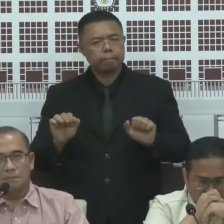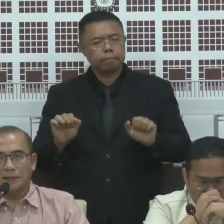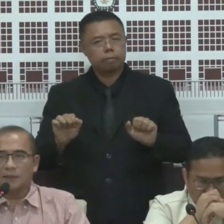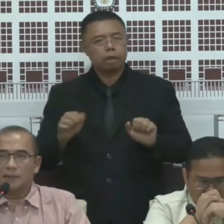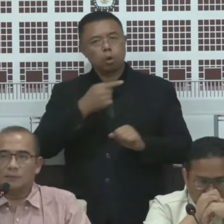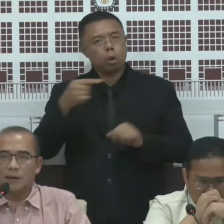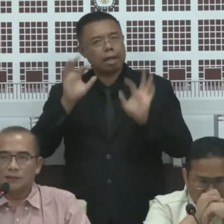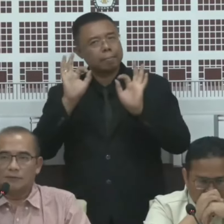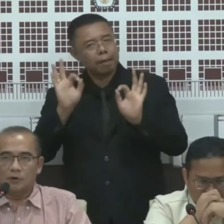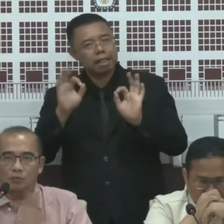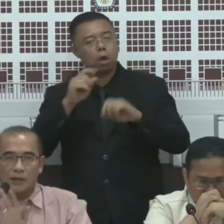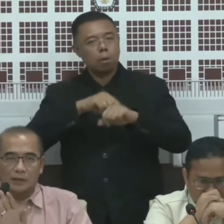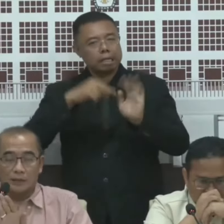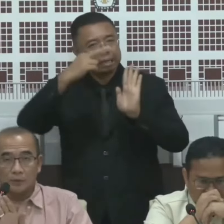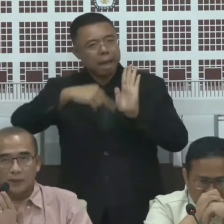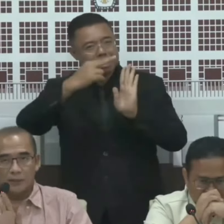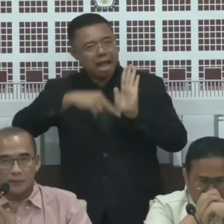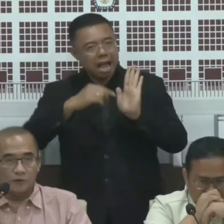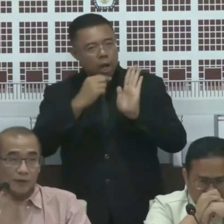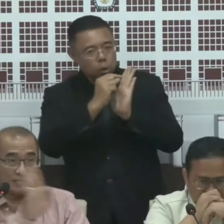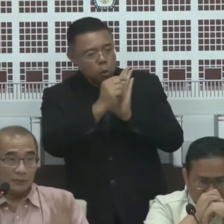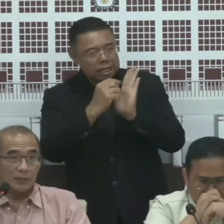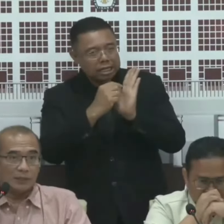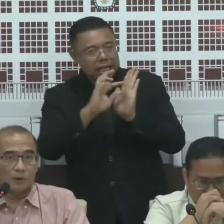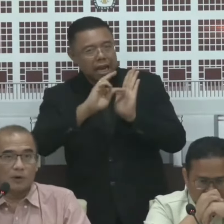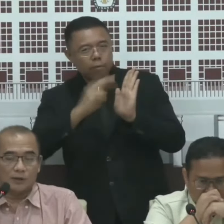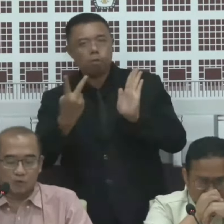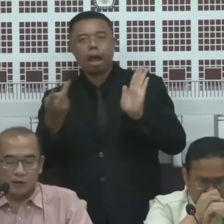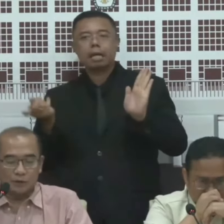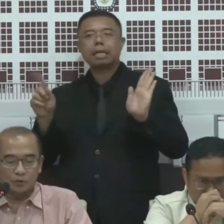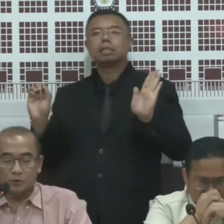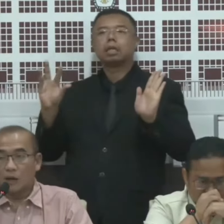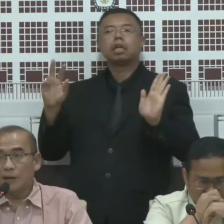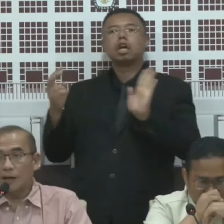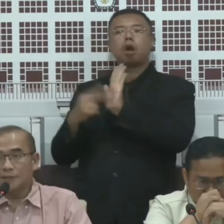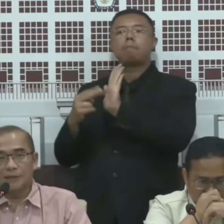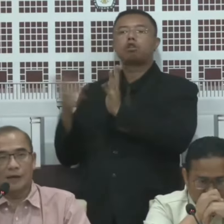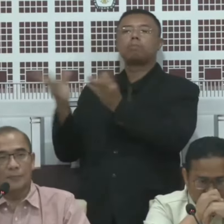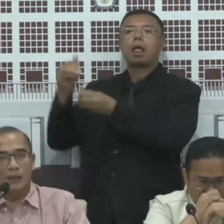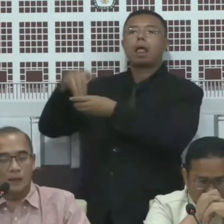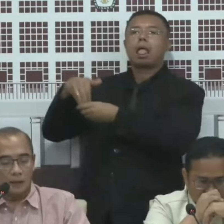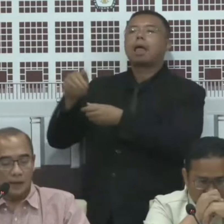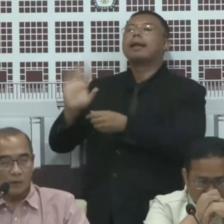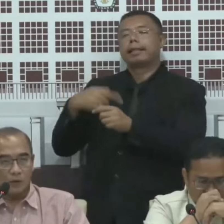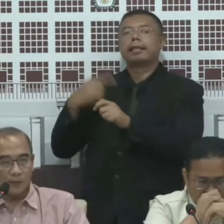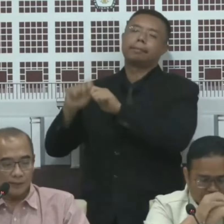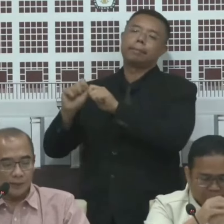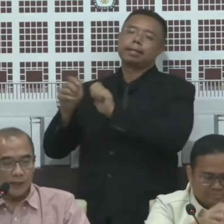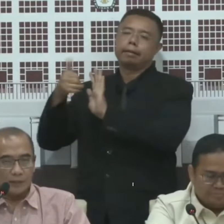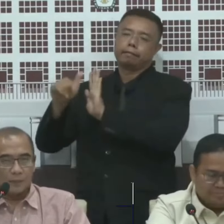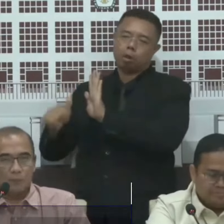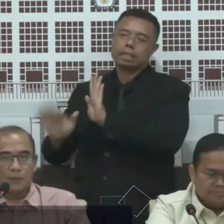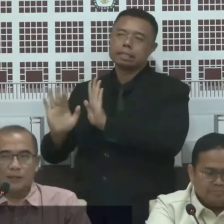tidak tepat ketika membaca formulir kemudian dikonversi menjadi perolehan suara itu tentu kami akan segera lakukan